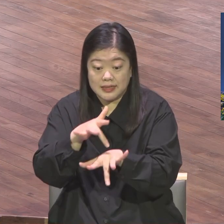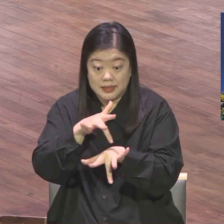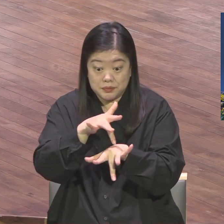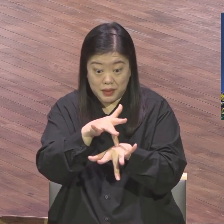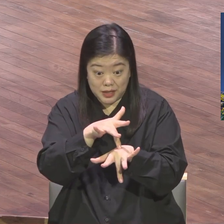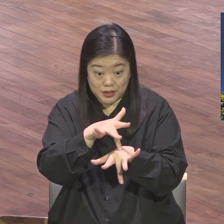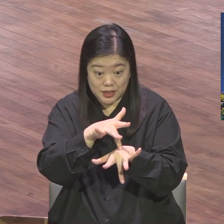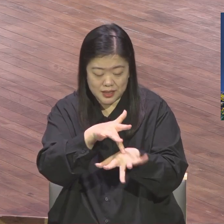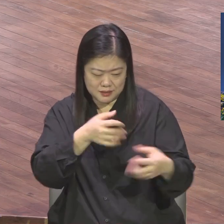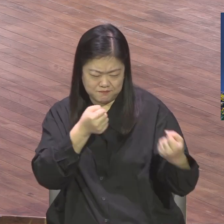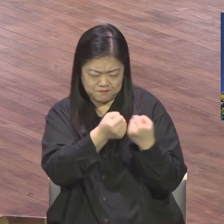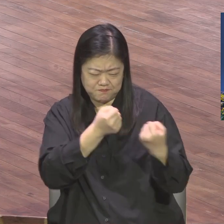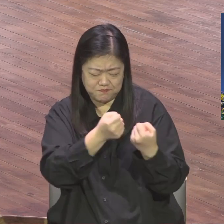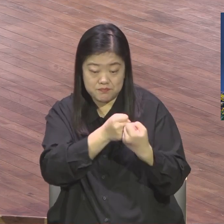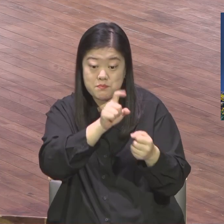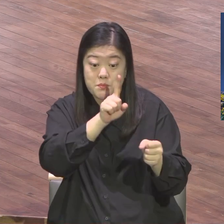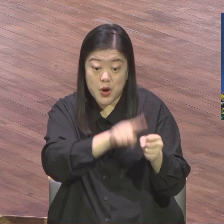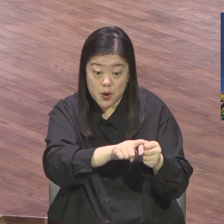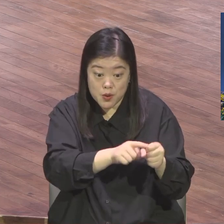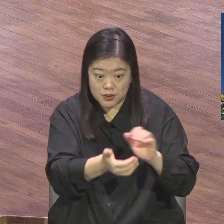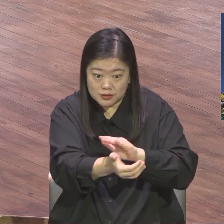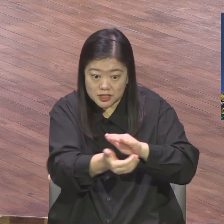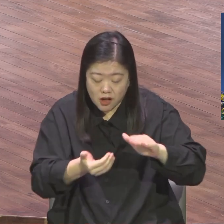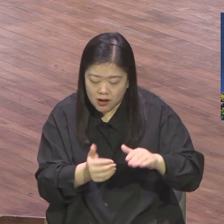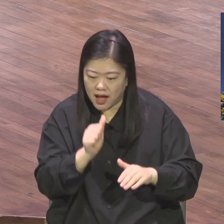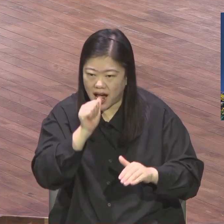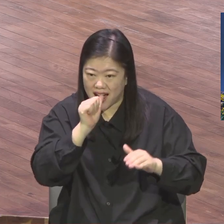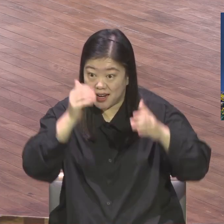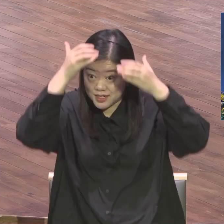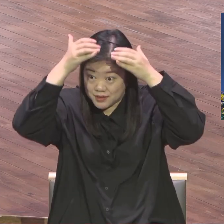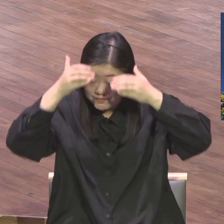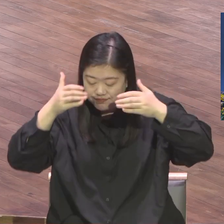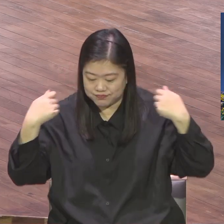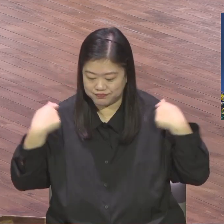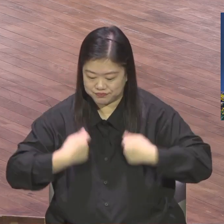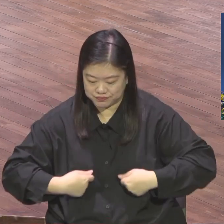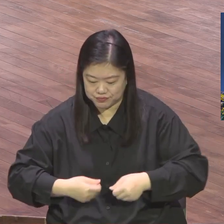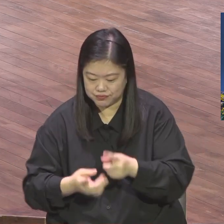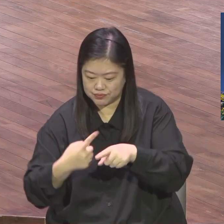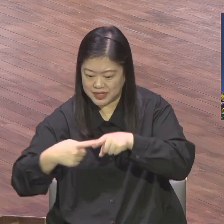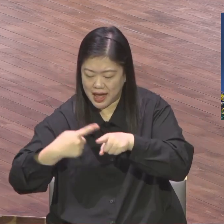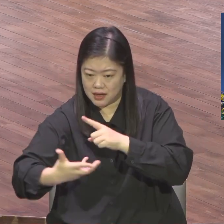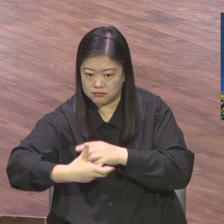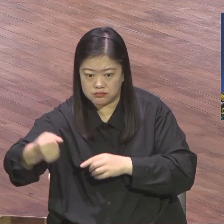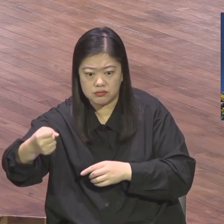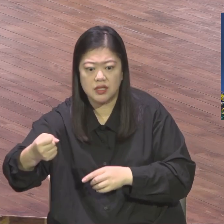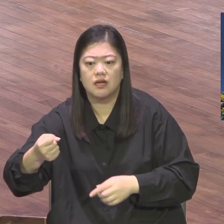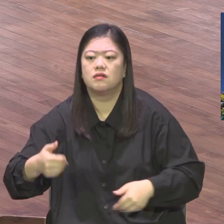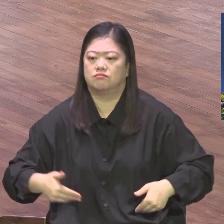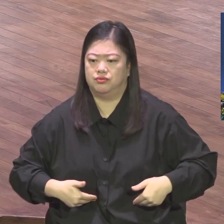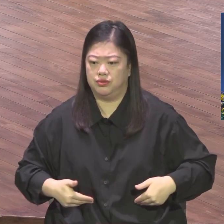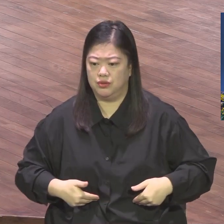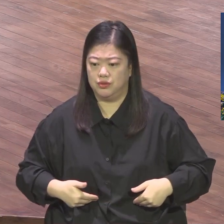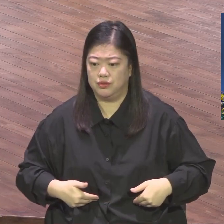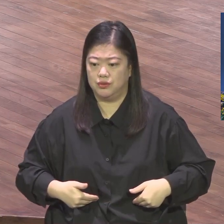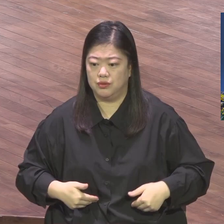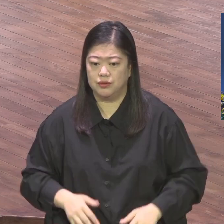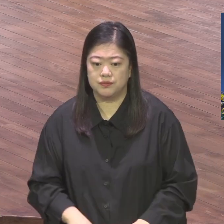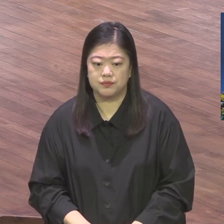하나님의 전신갑주를 입어야 한다. 그 중에 유일한 공격 무기가